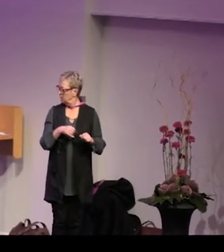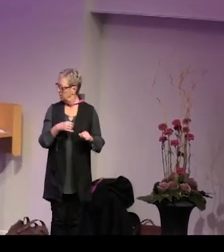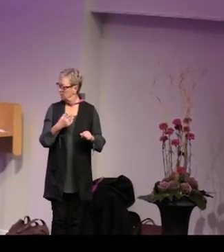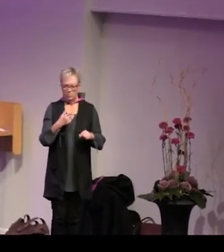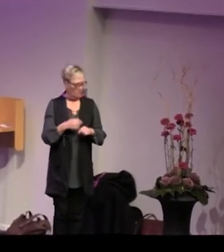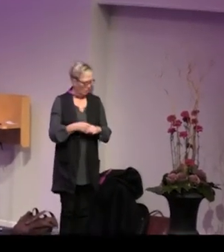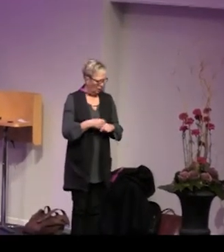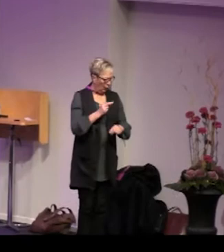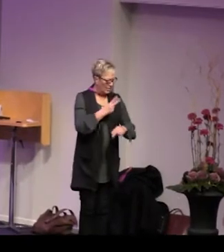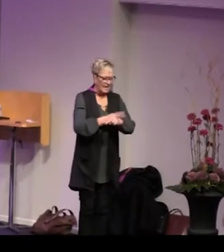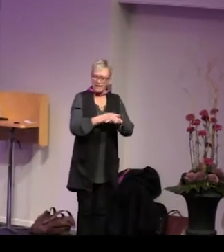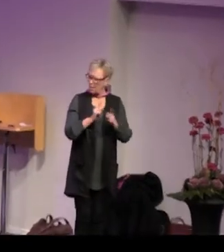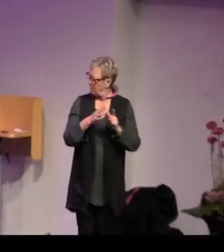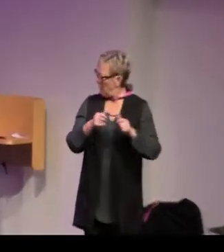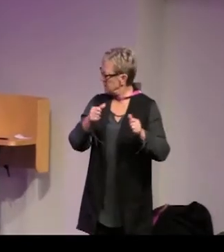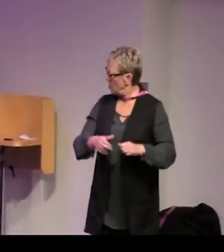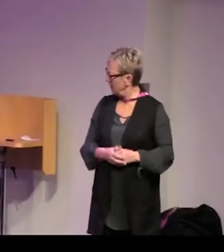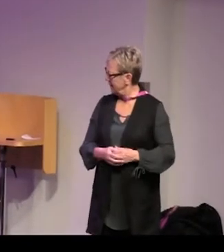handlingsplanen kan inte du berätta lite om det